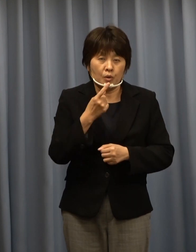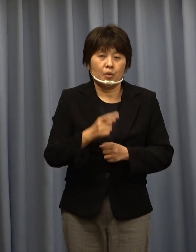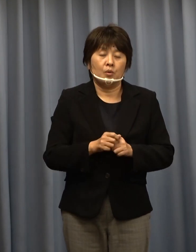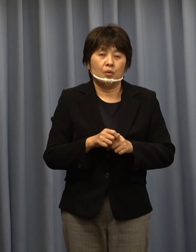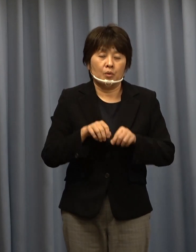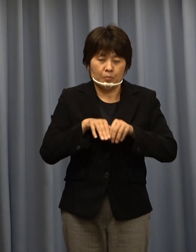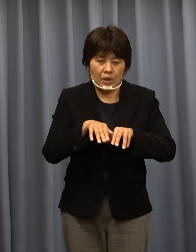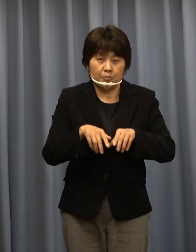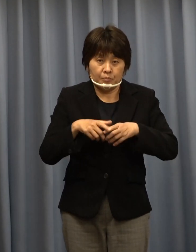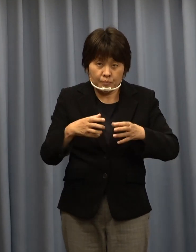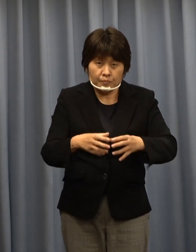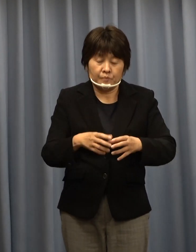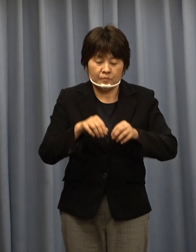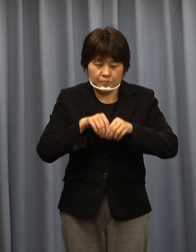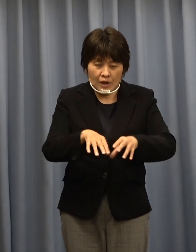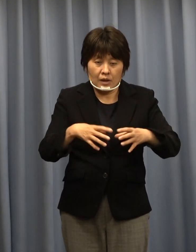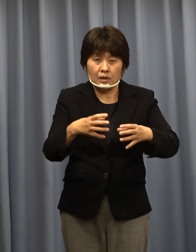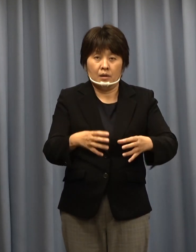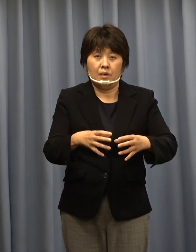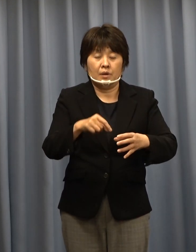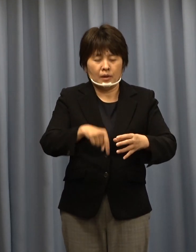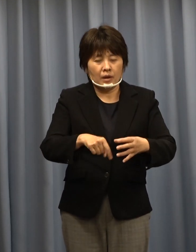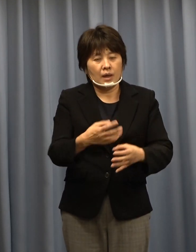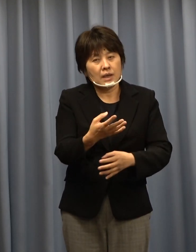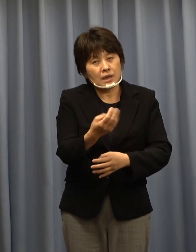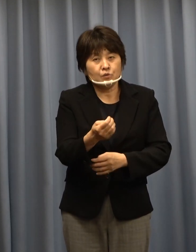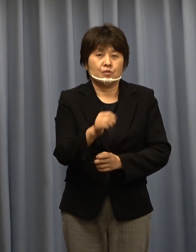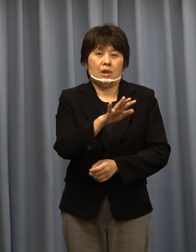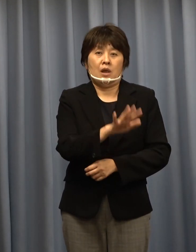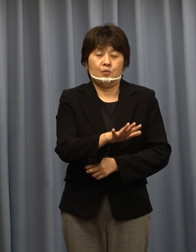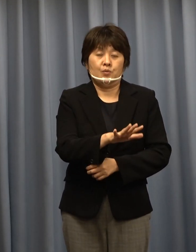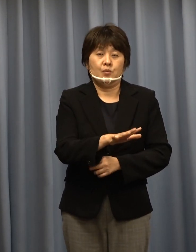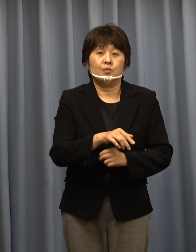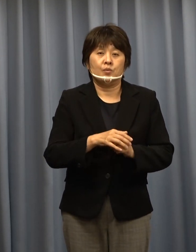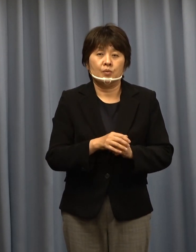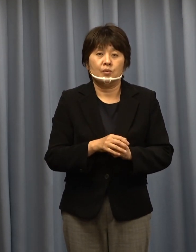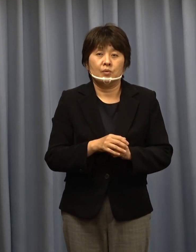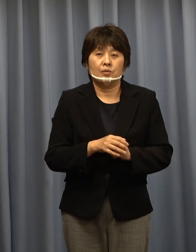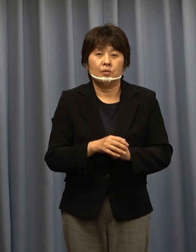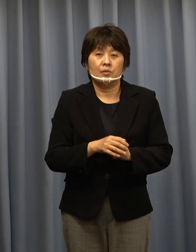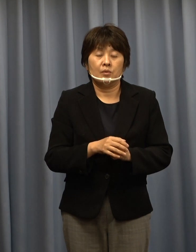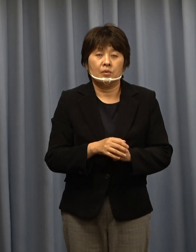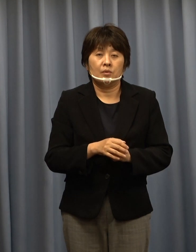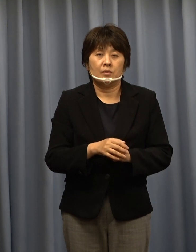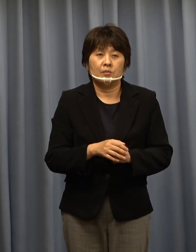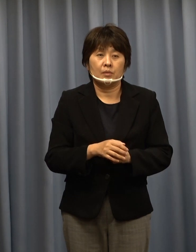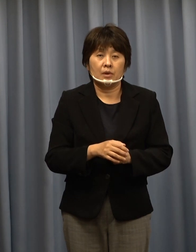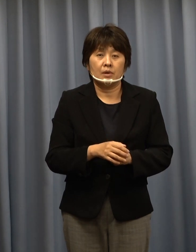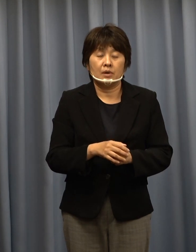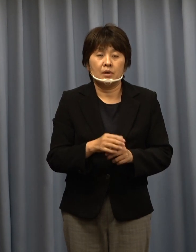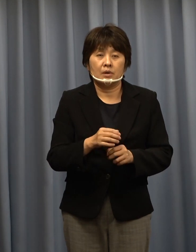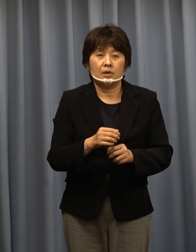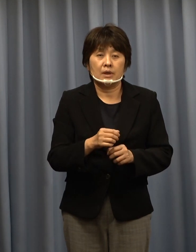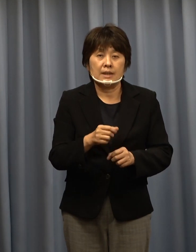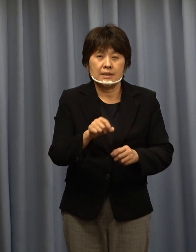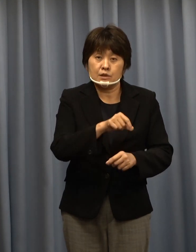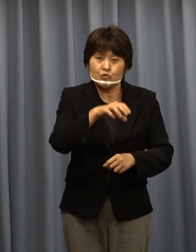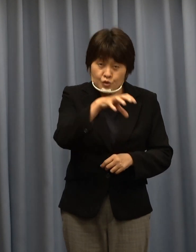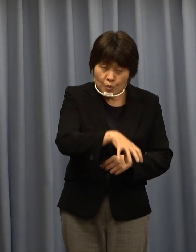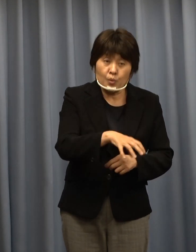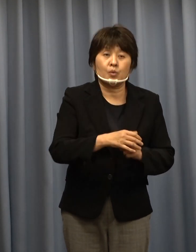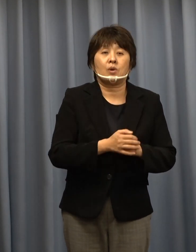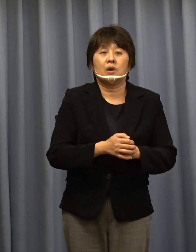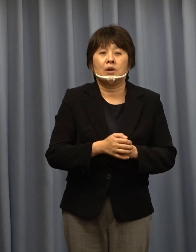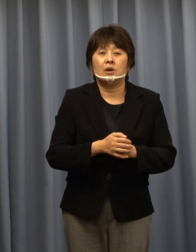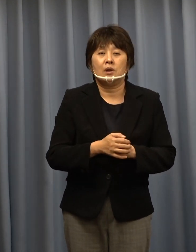する場所というのはいくつかございます。これは作業場でありますとか、事務所であります